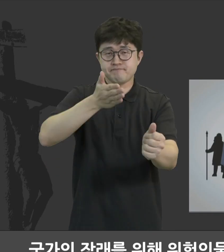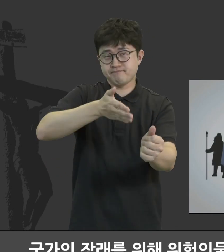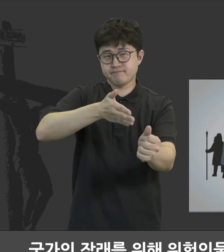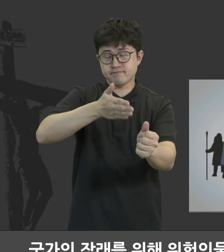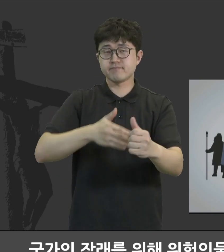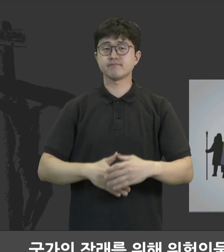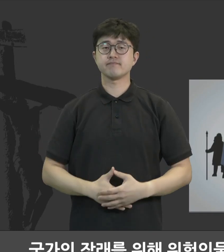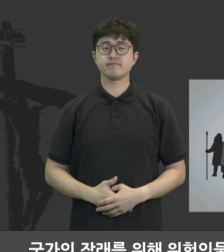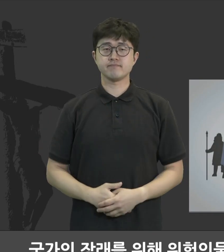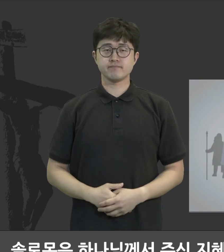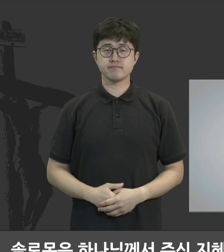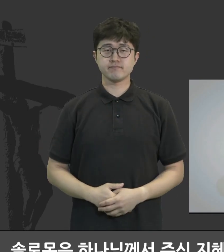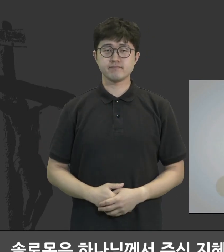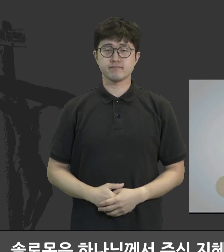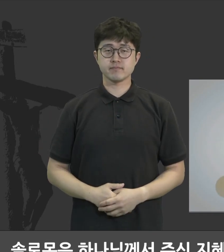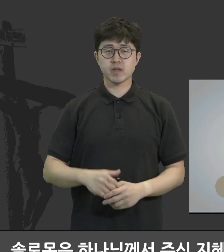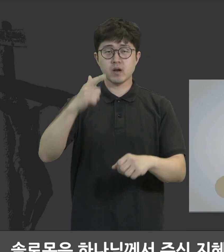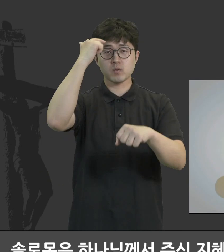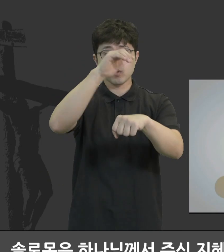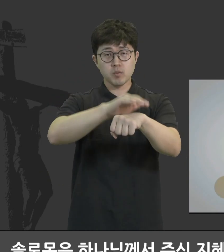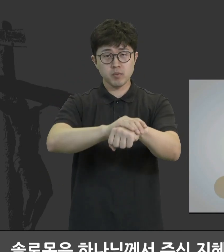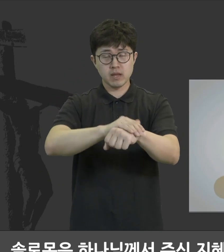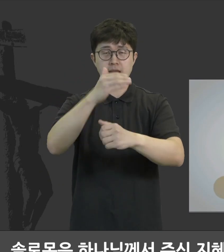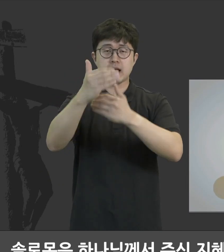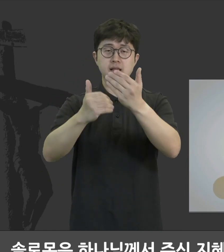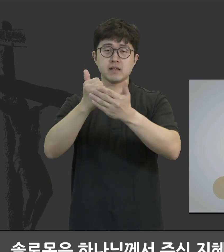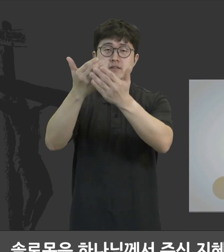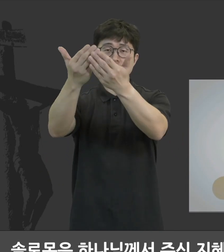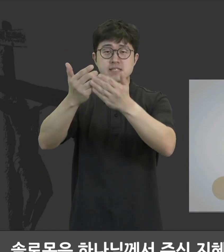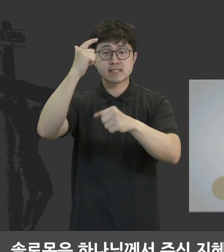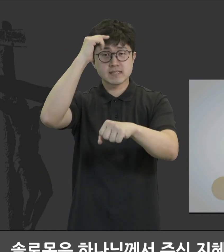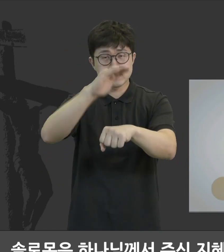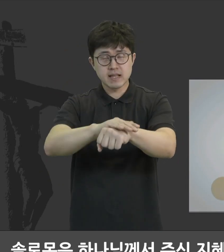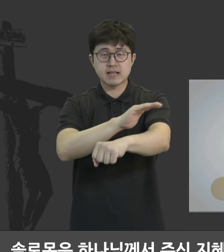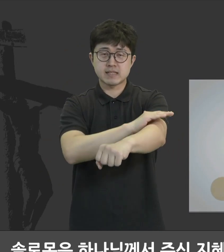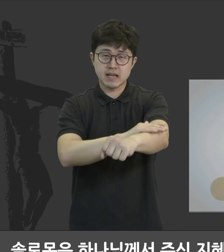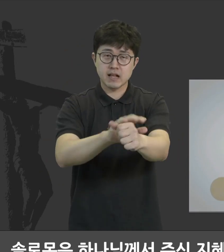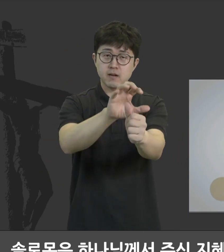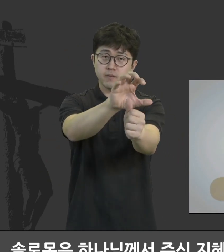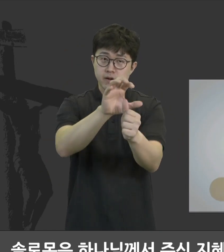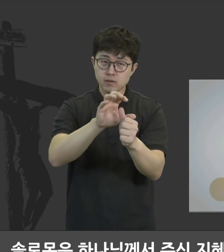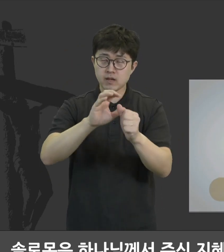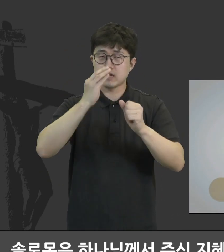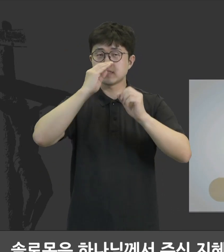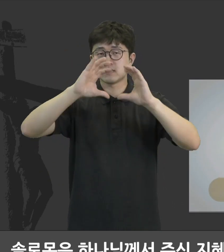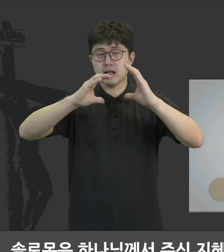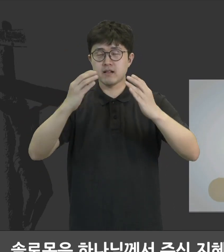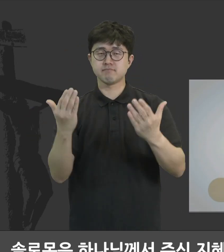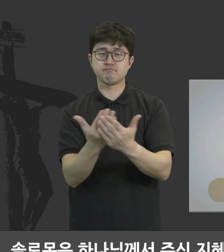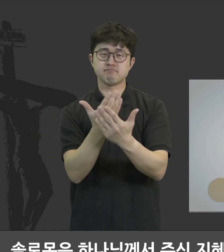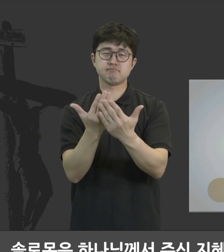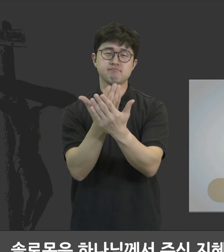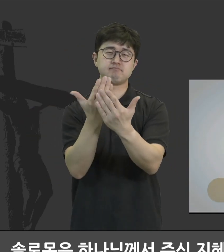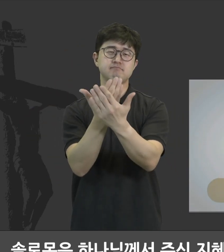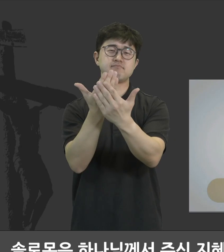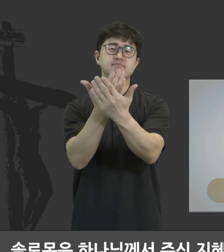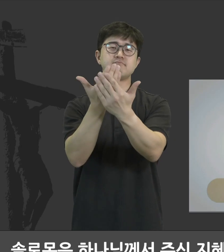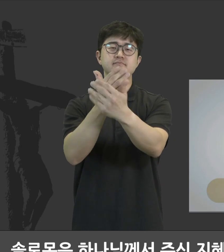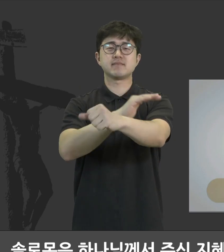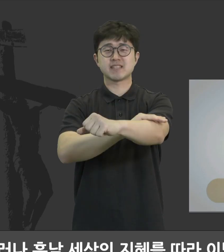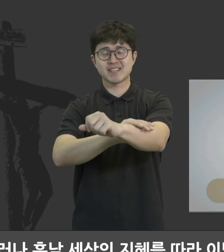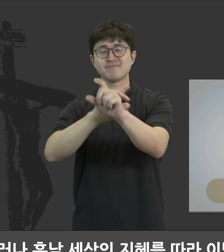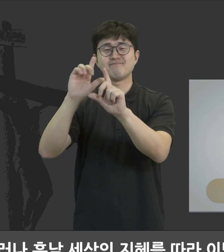베풀라는 것이었죠. 솔로몬은 하나님께서 주신 지혜를 올바로 사용해 백성들을 번영 가운데 살게